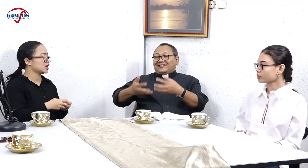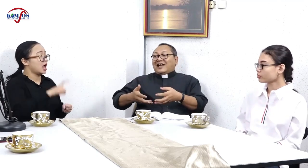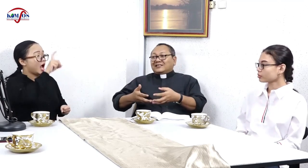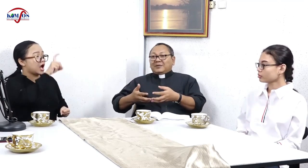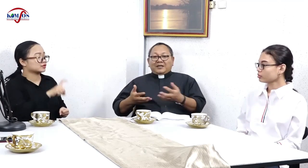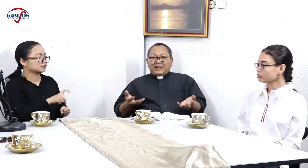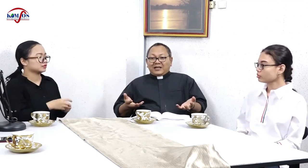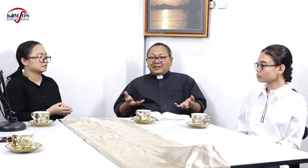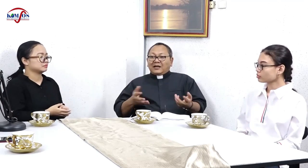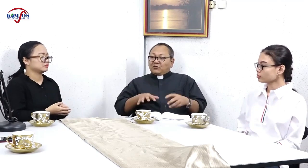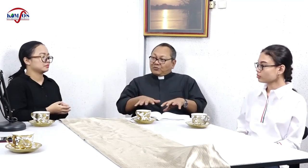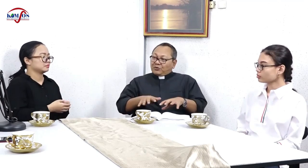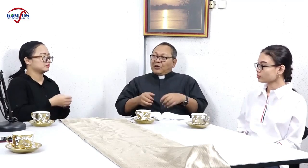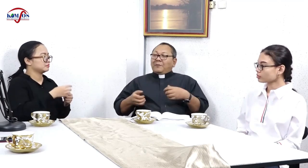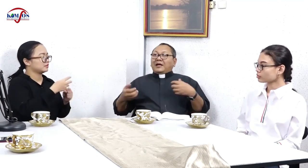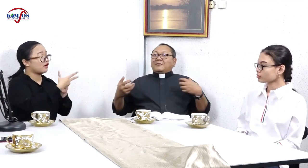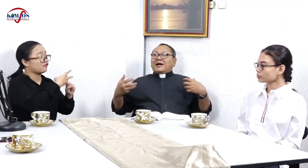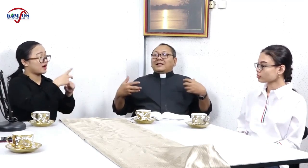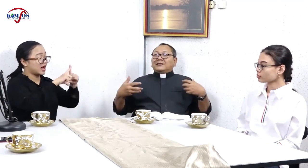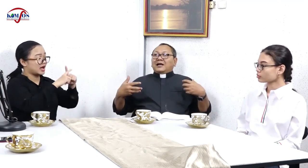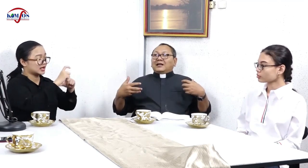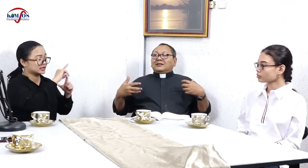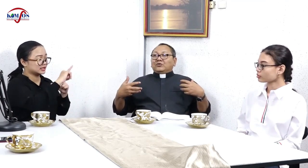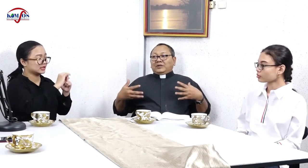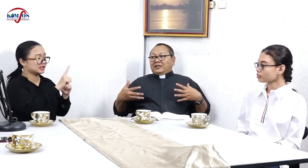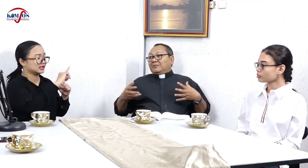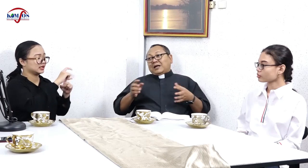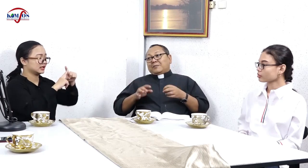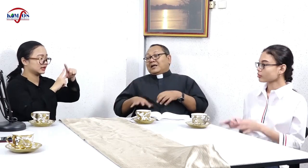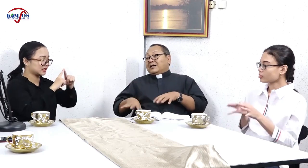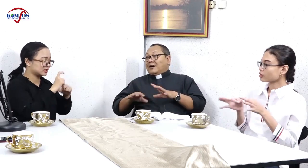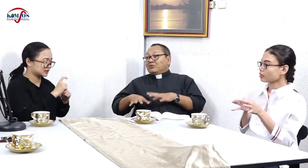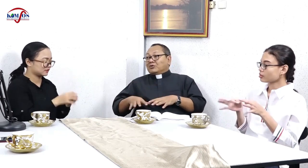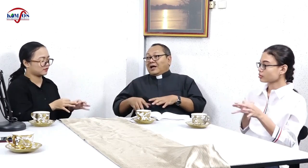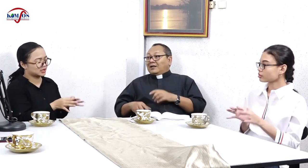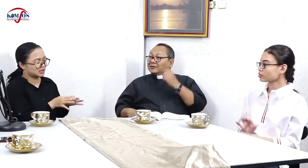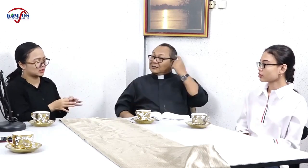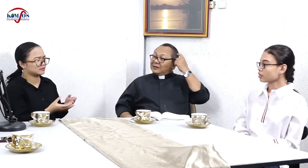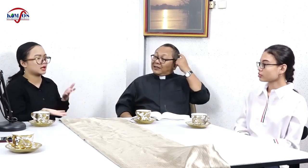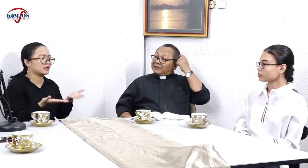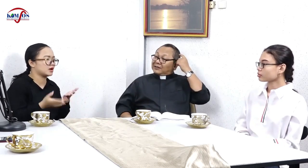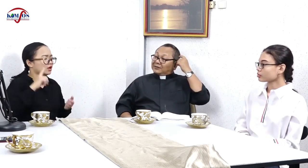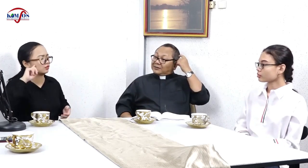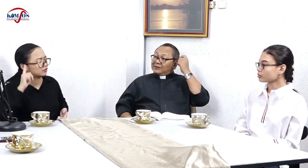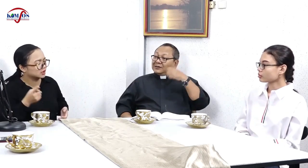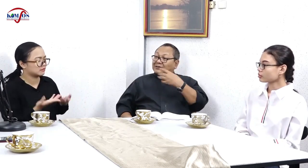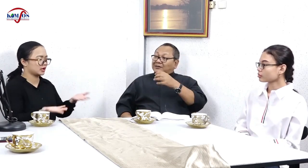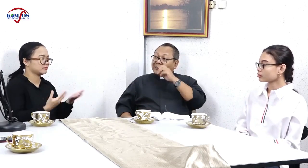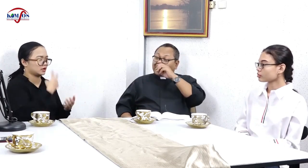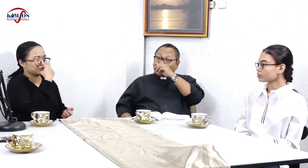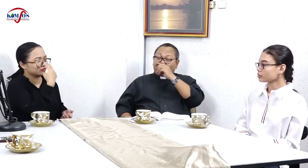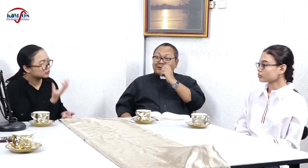memfasilitasi Bagaimana yang lumpuh Bagaimana Yang Tuli Bagaimana yang buta nah ini yang